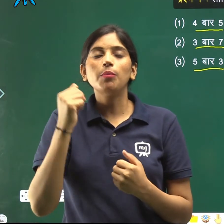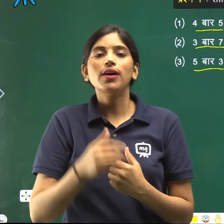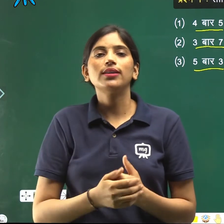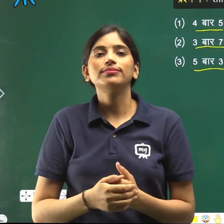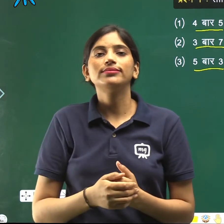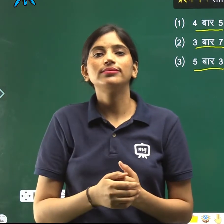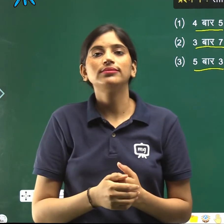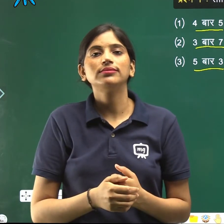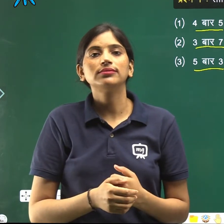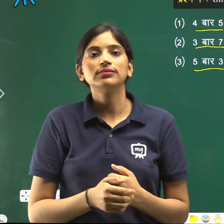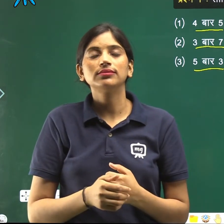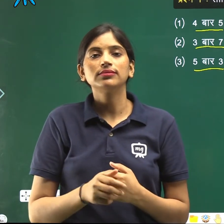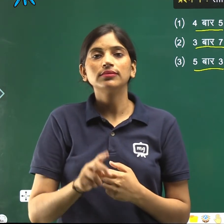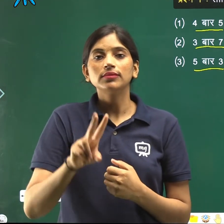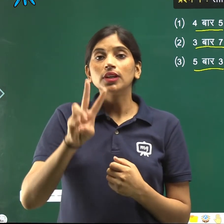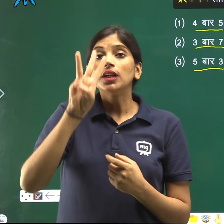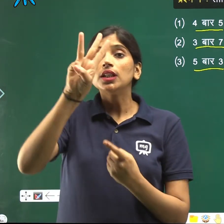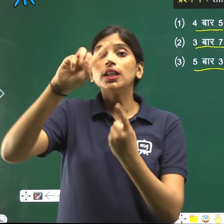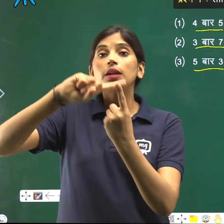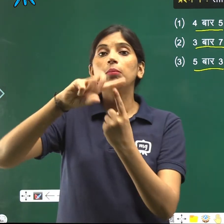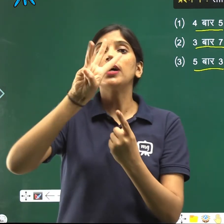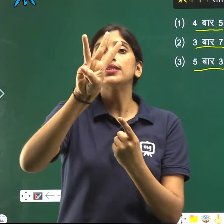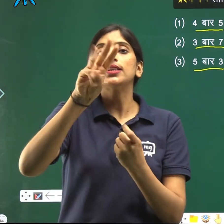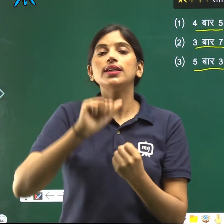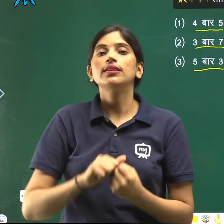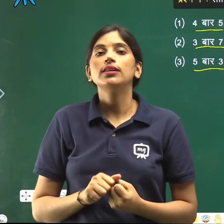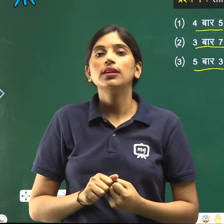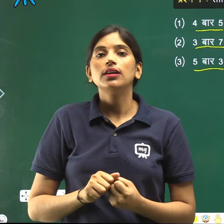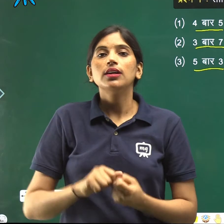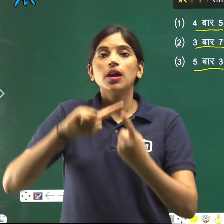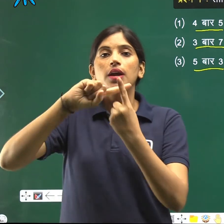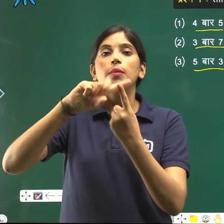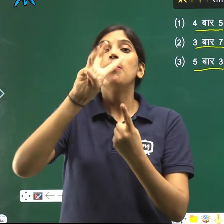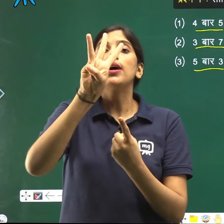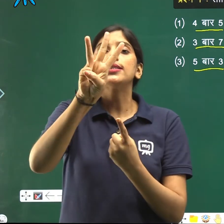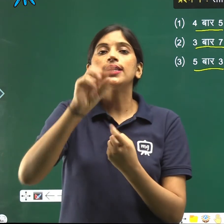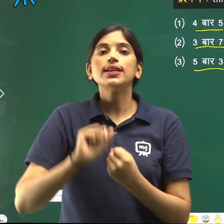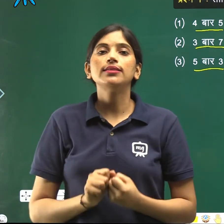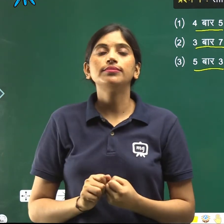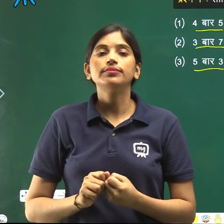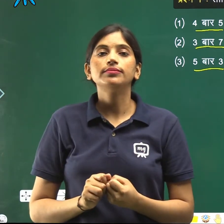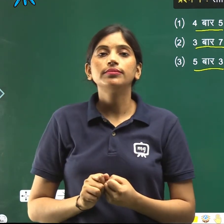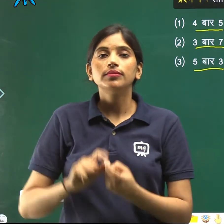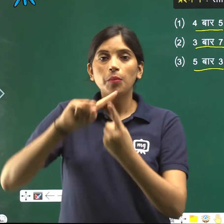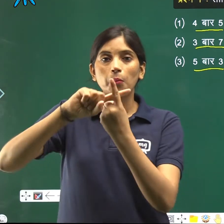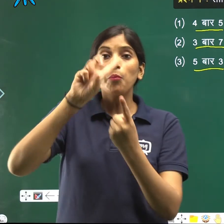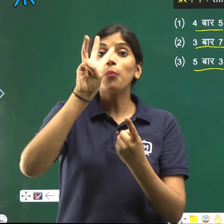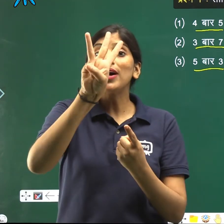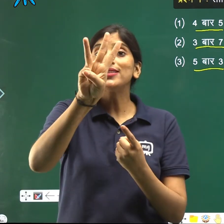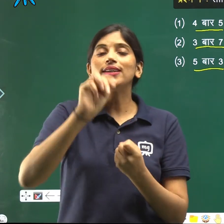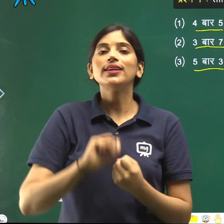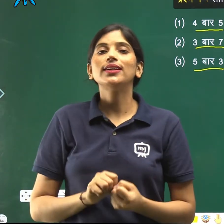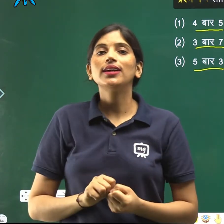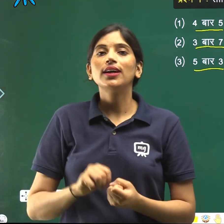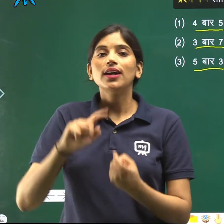बराबर 3 प्लस 3 प्लस 3 प्लस